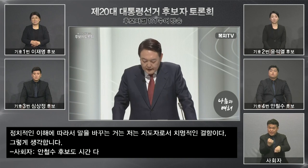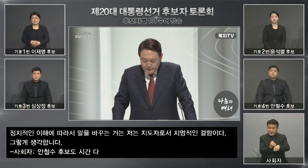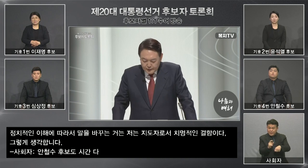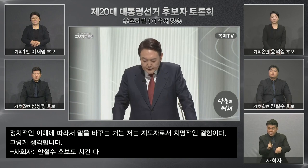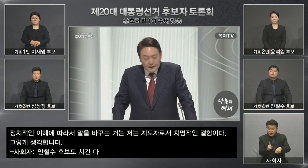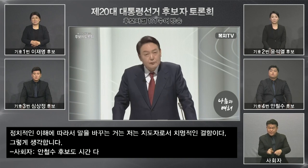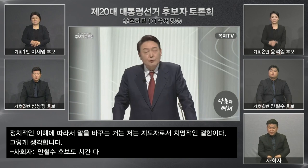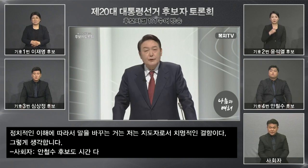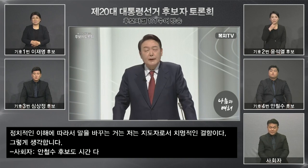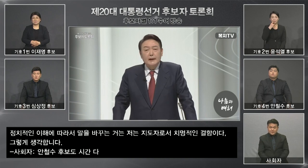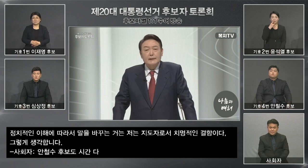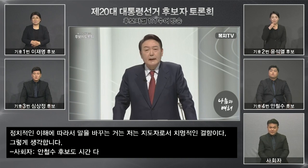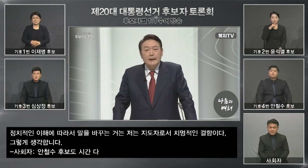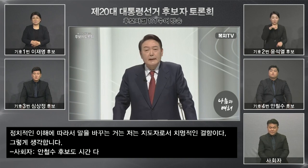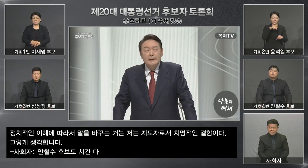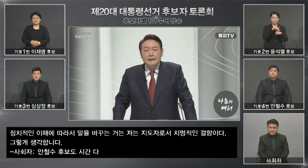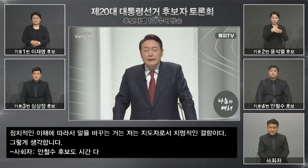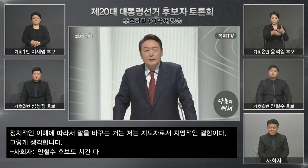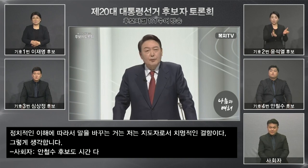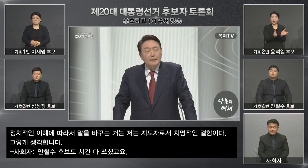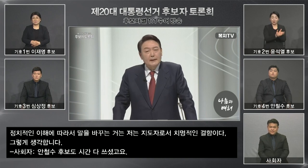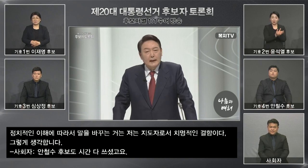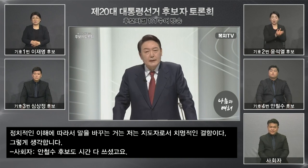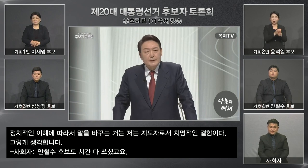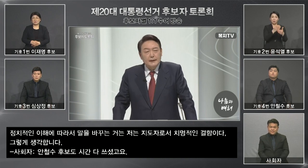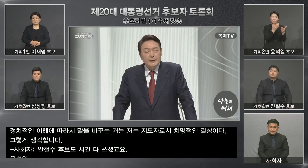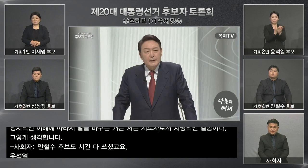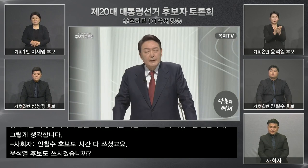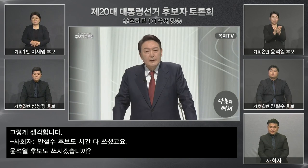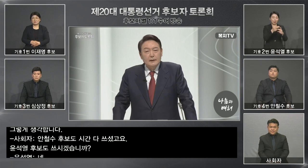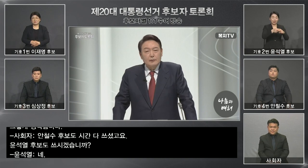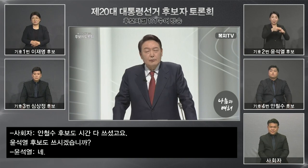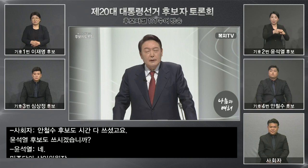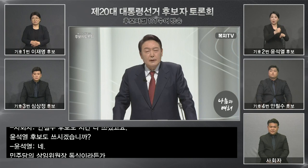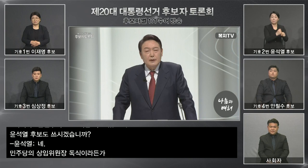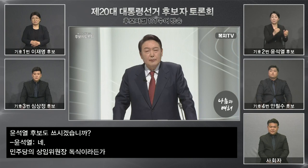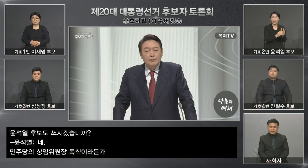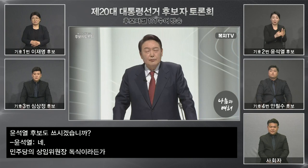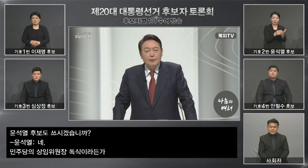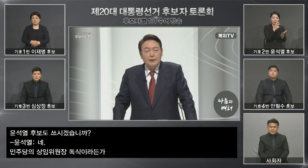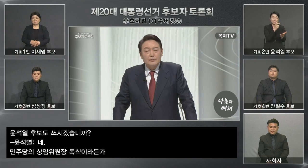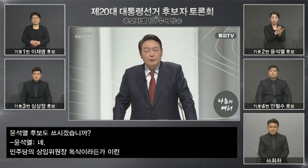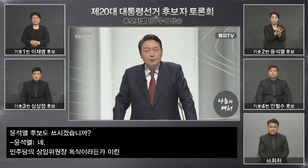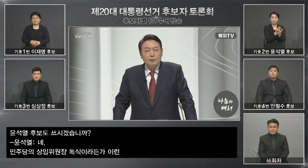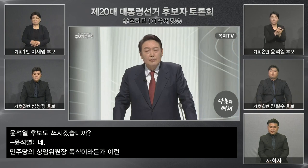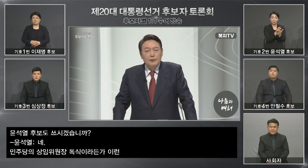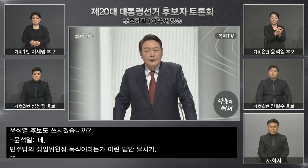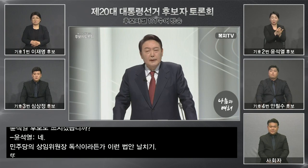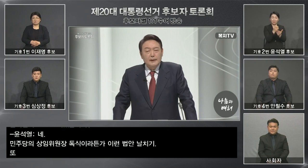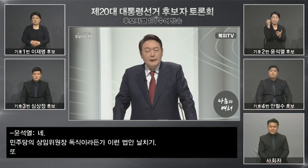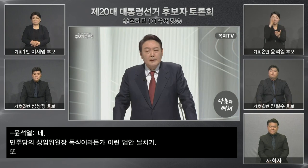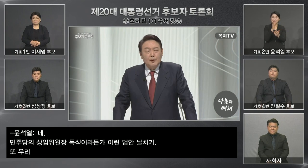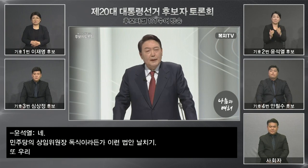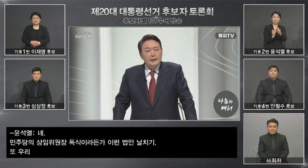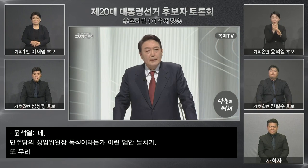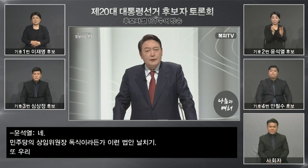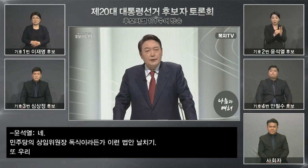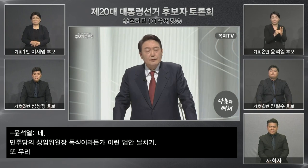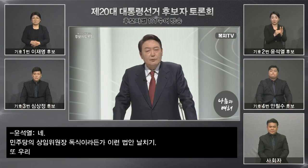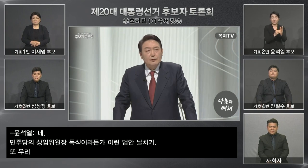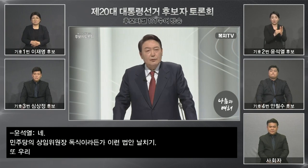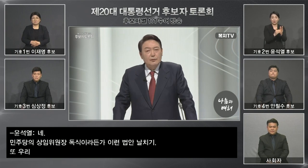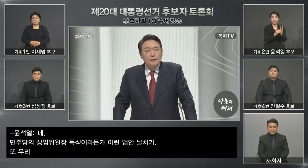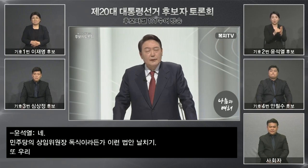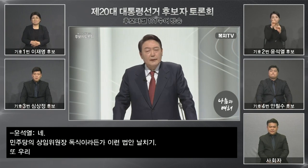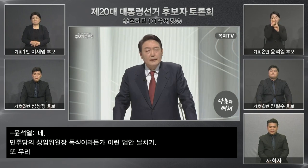민주당의 상임위원장 독식이라든가 이런 법안 날치기 또 우리 이재명 후보께서도 법안